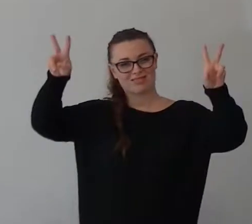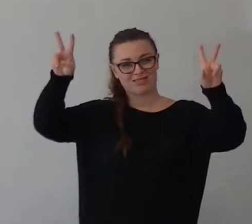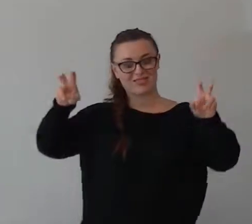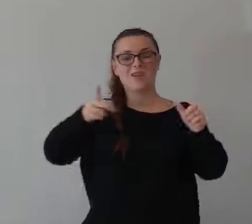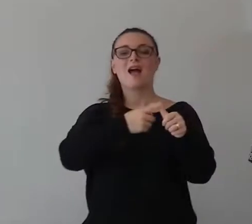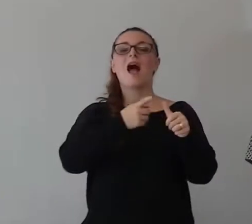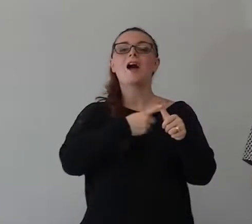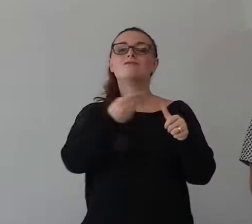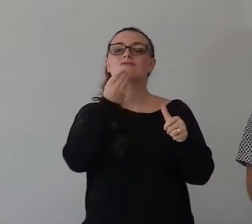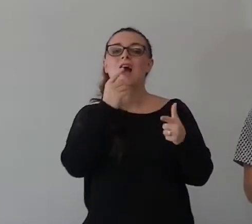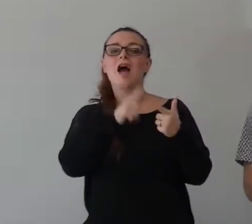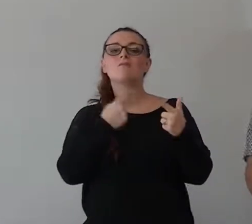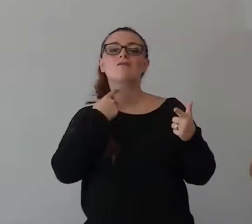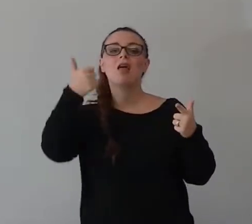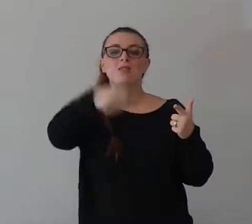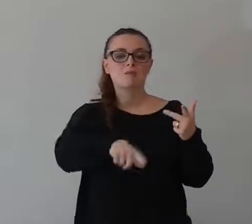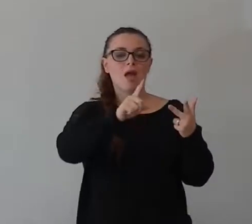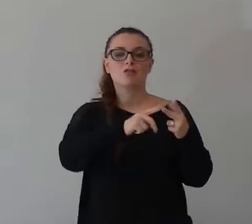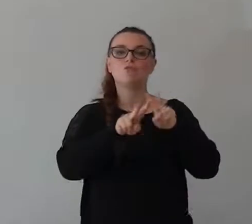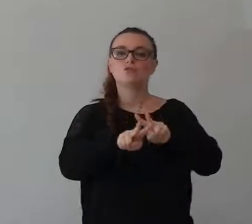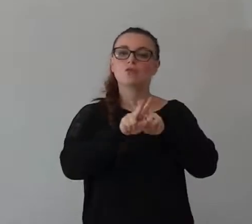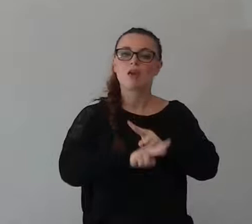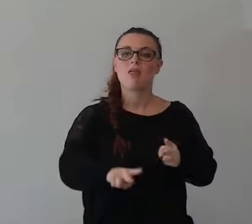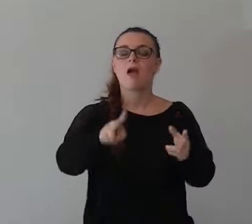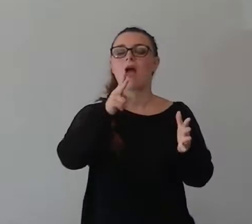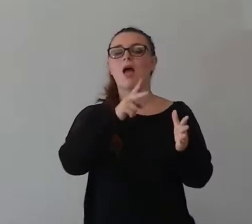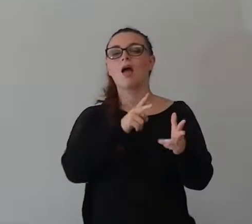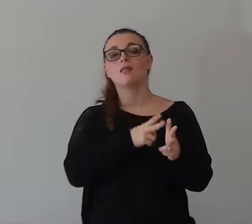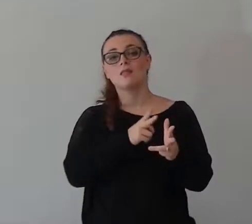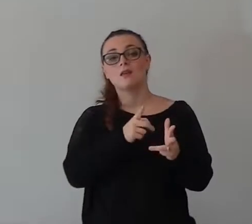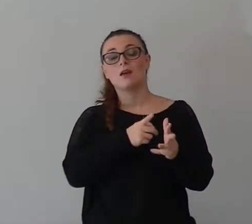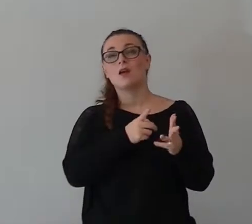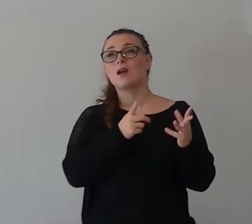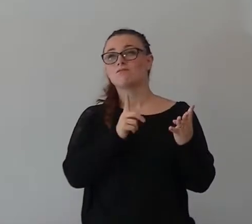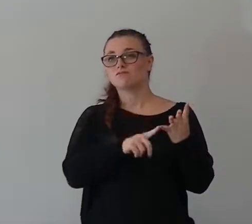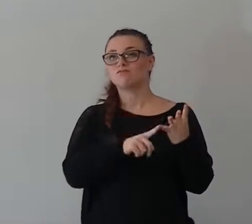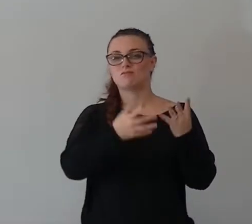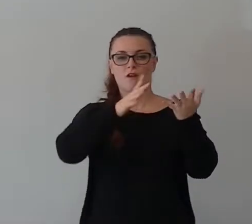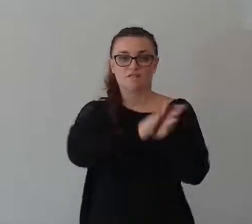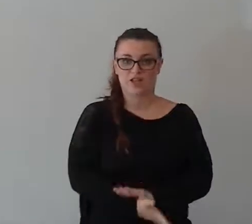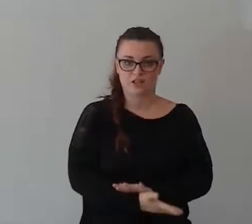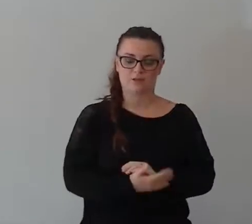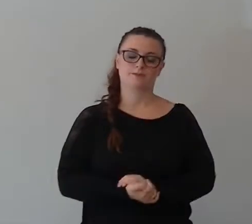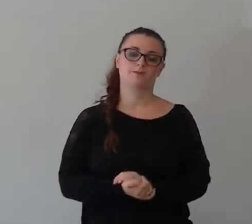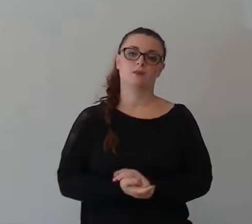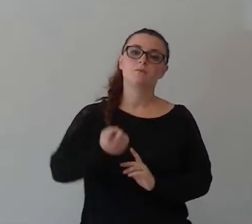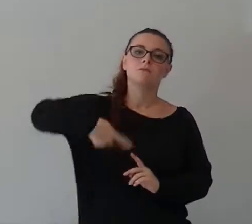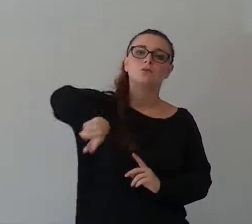funerali e figli. Ma tutto questo viene girato dalla fede di